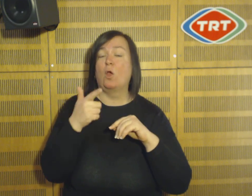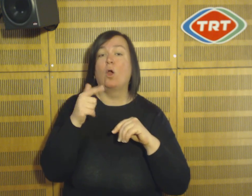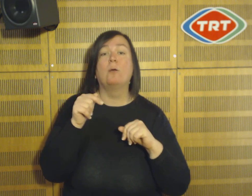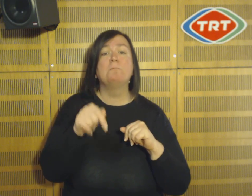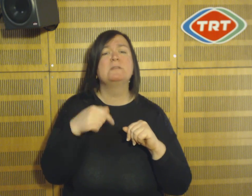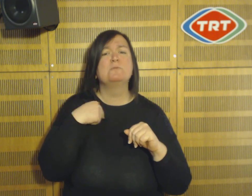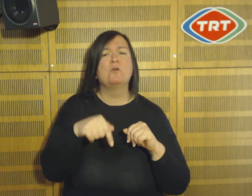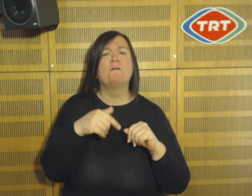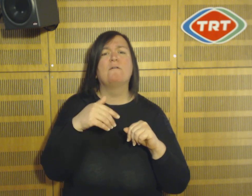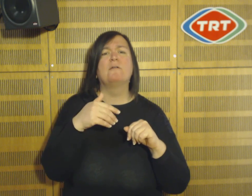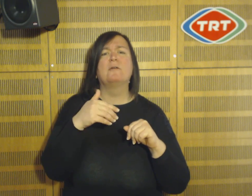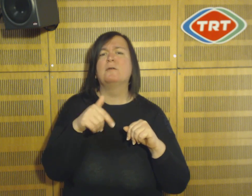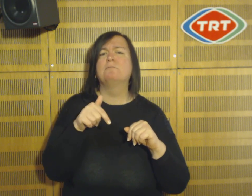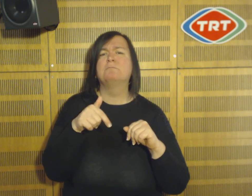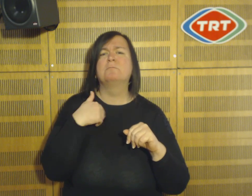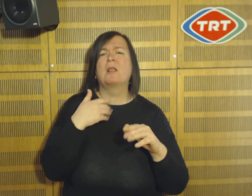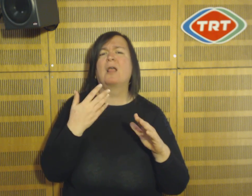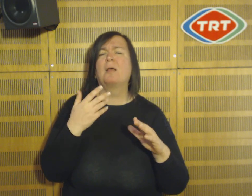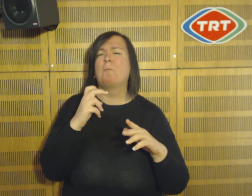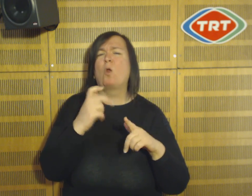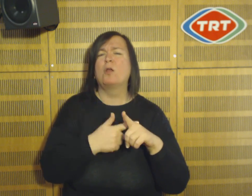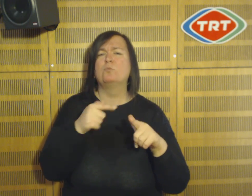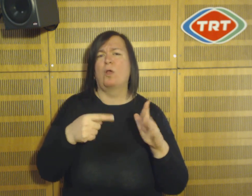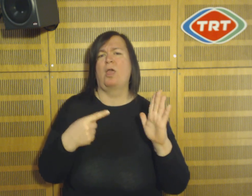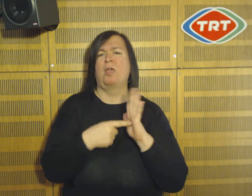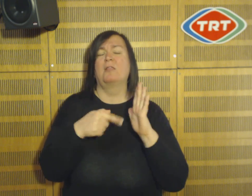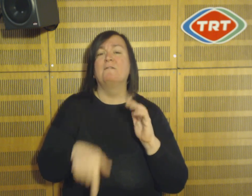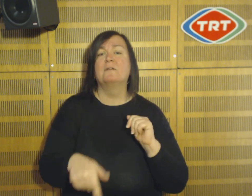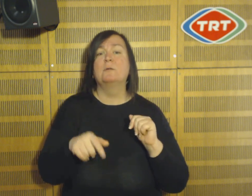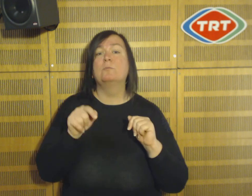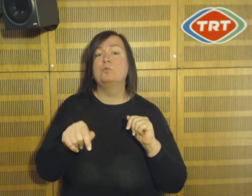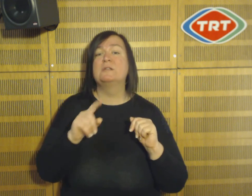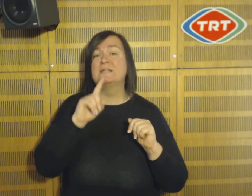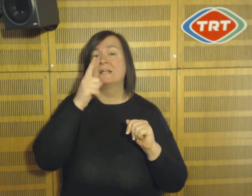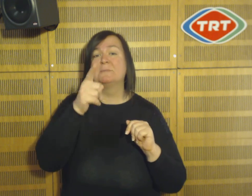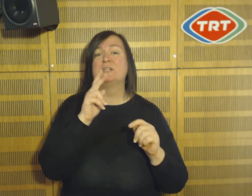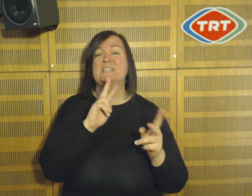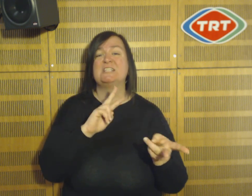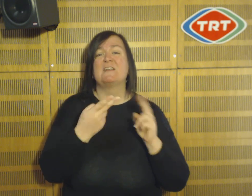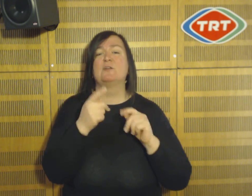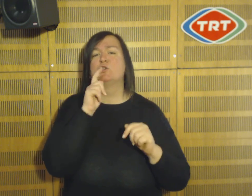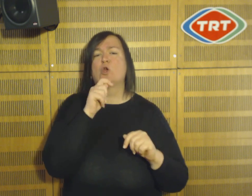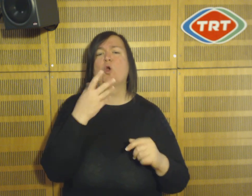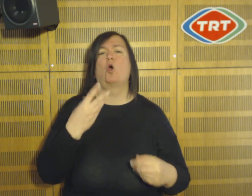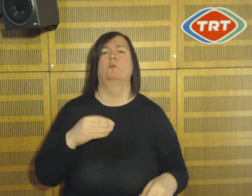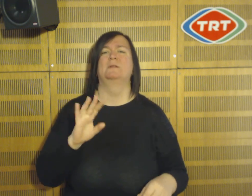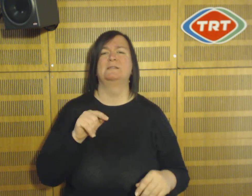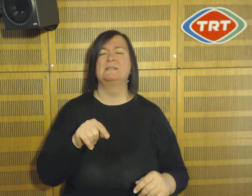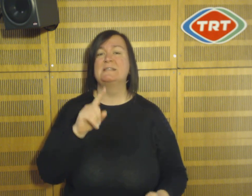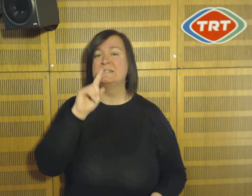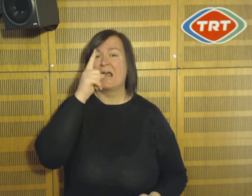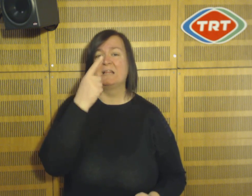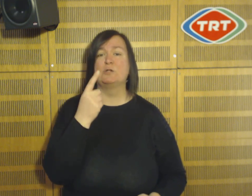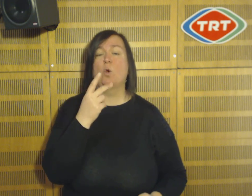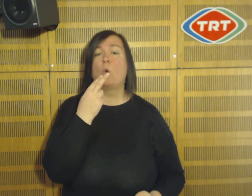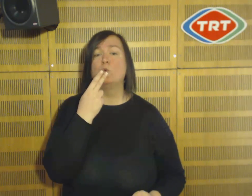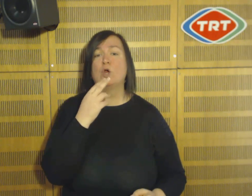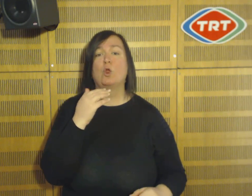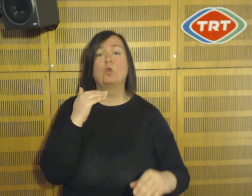projede şunu amaçladık Sadece bu bir çeviri sözlüğü olmasın yani sadece bir konuşan topluma his